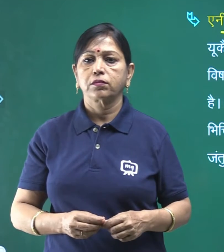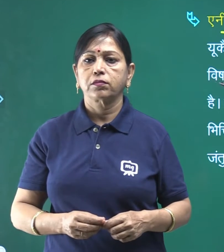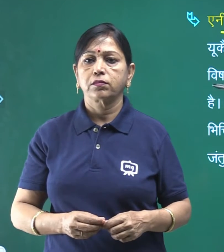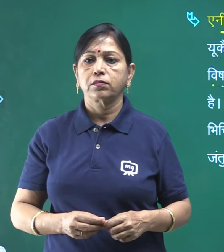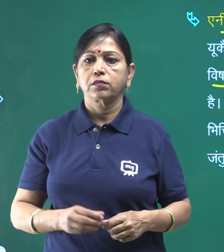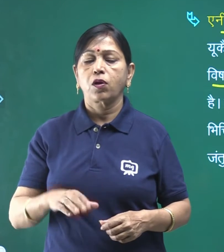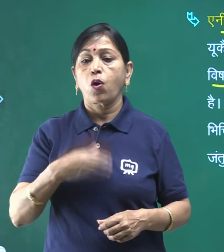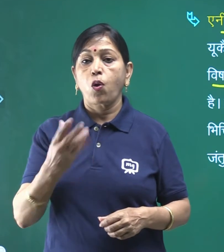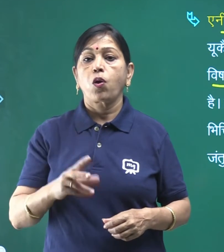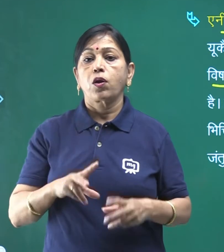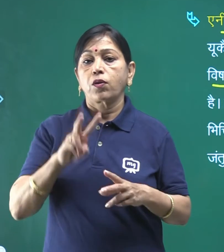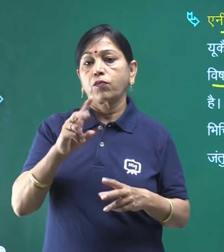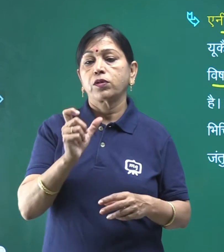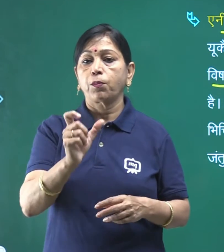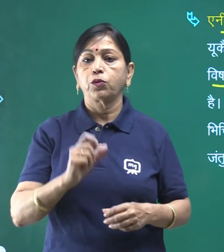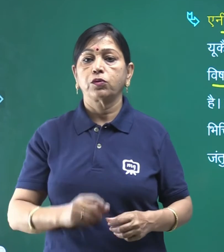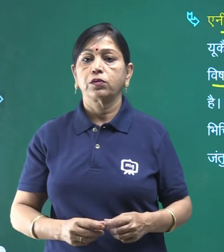और विषमपोषी